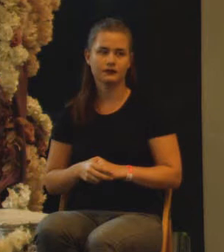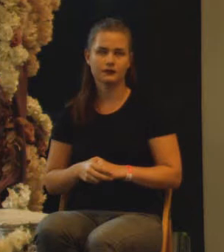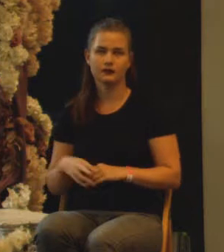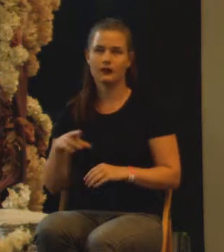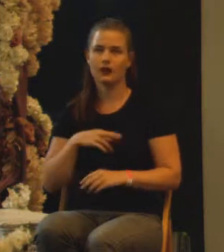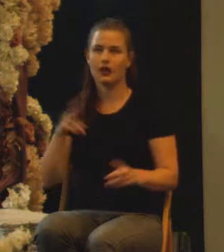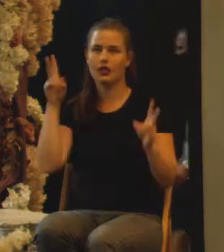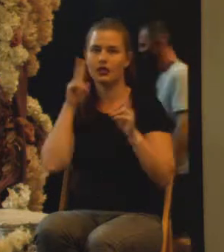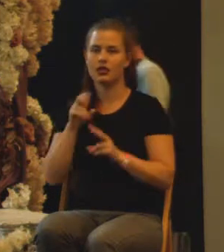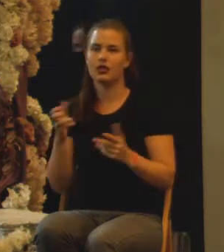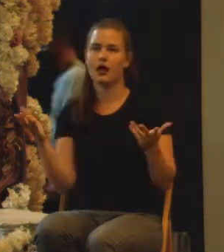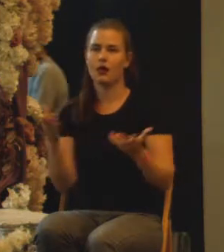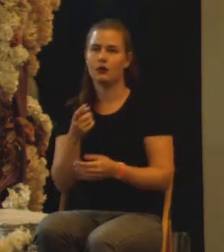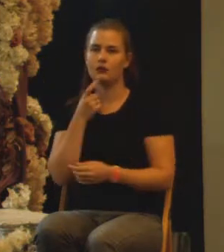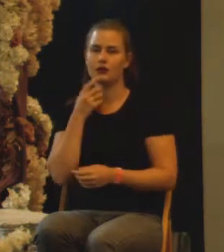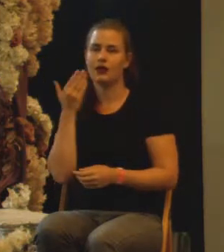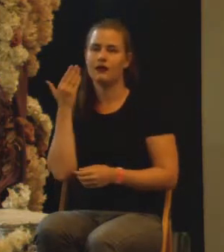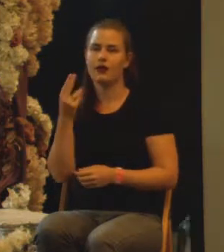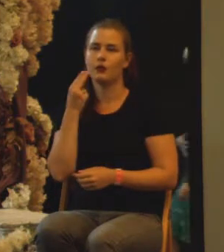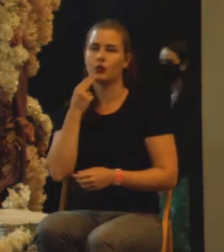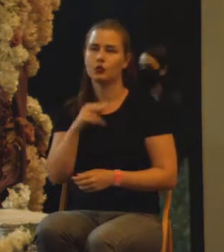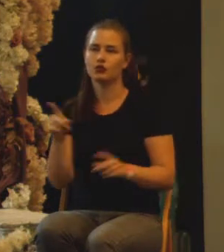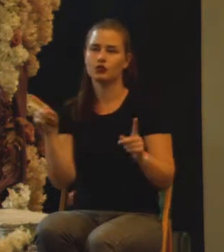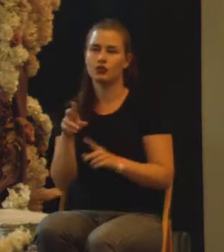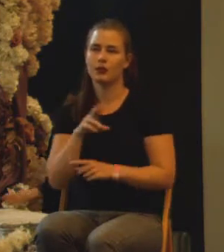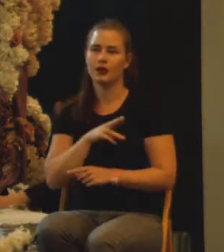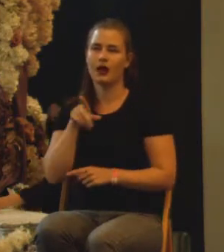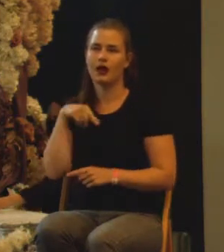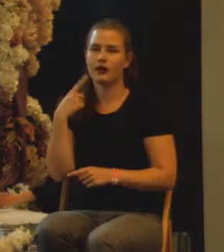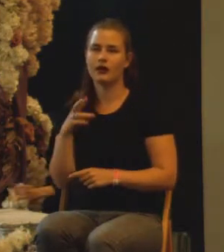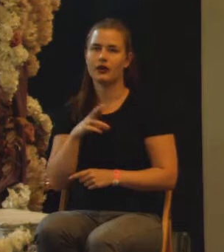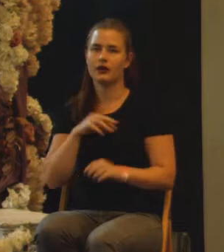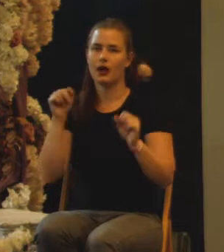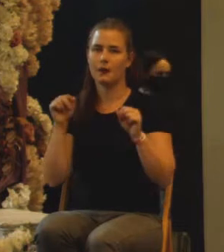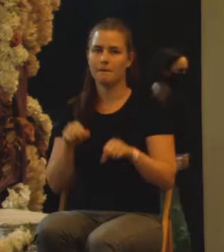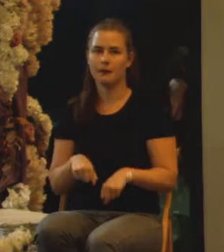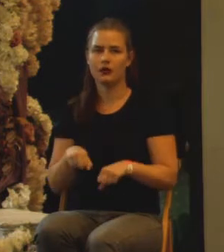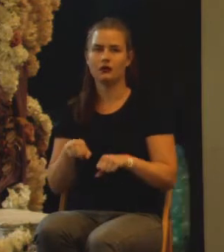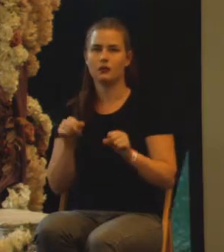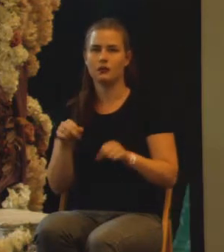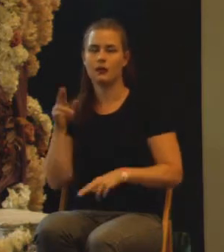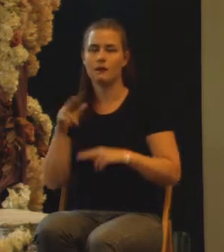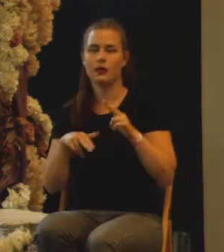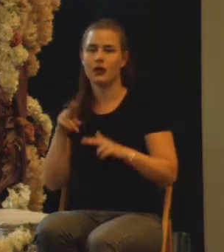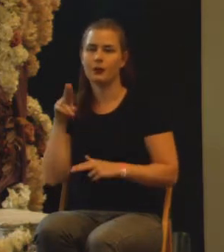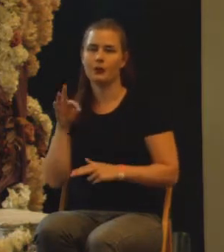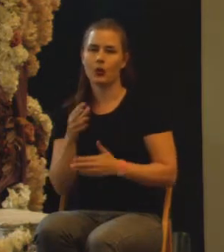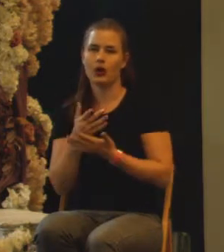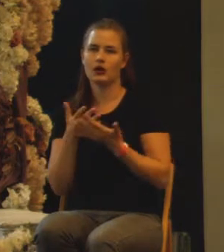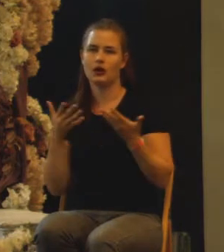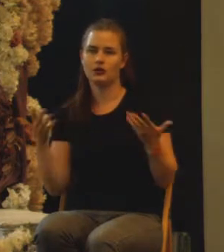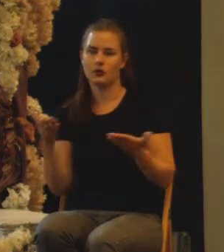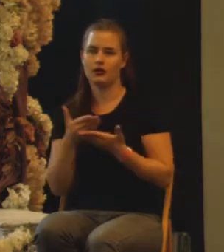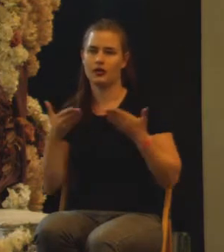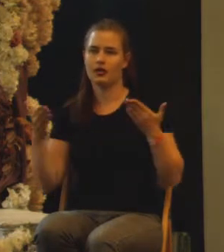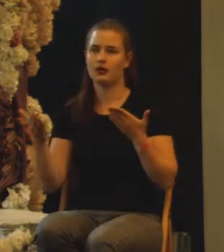Я не знаю, на якому язикі вам лучше, щоб я говорила. Я можу, можемо построїти по-разному